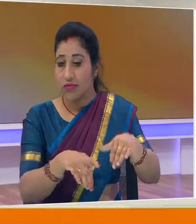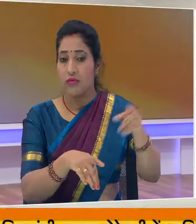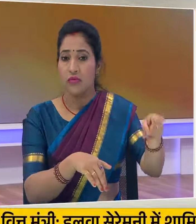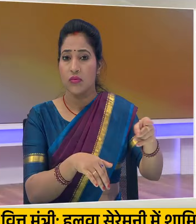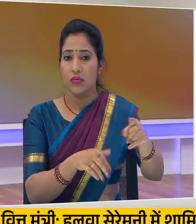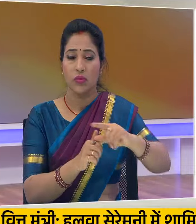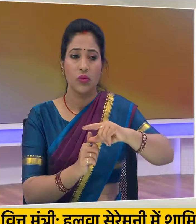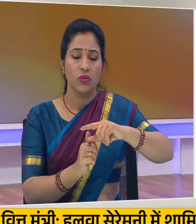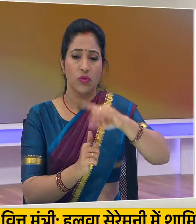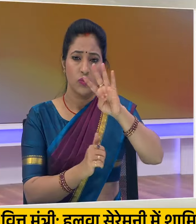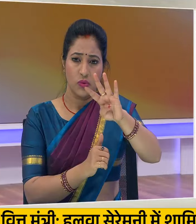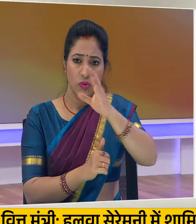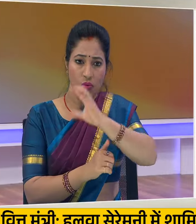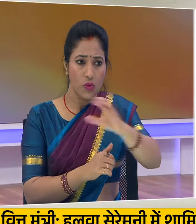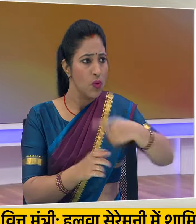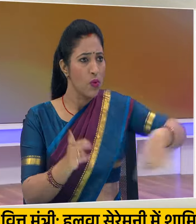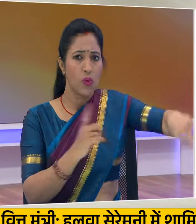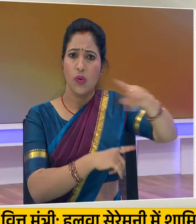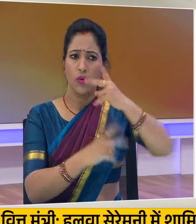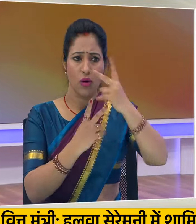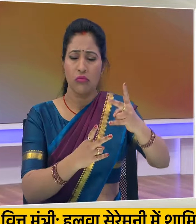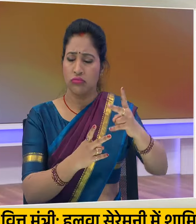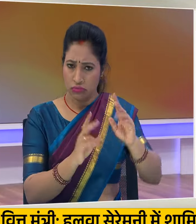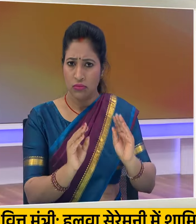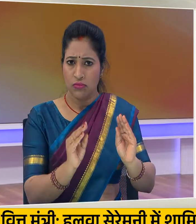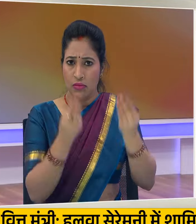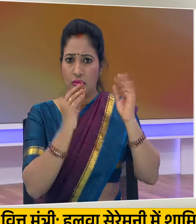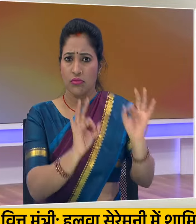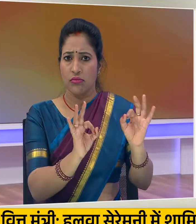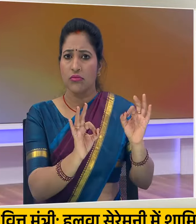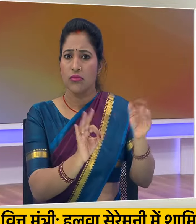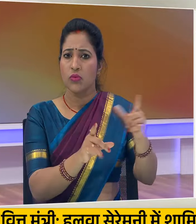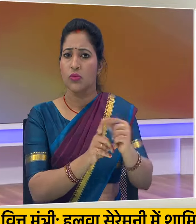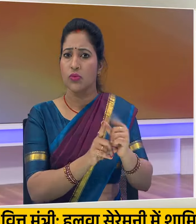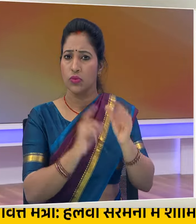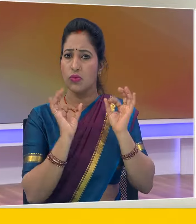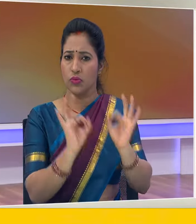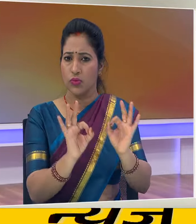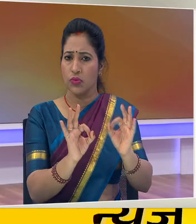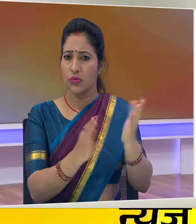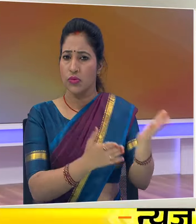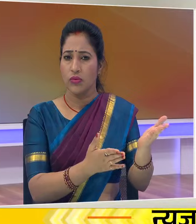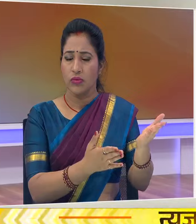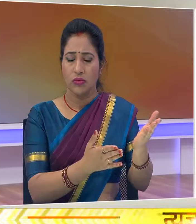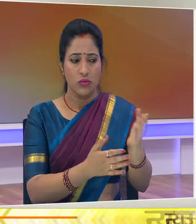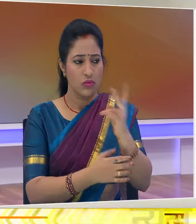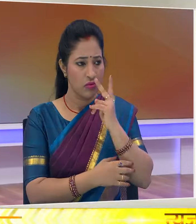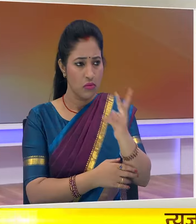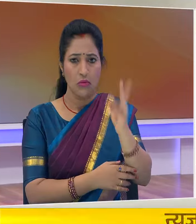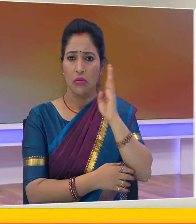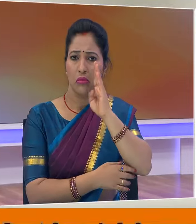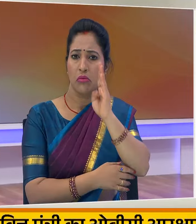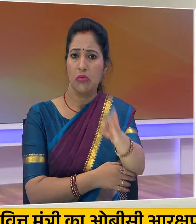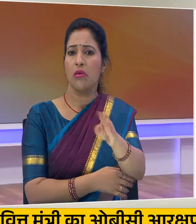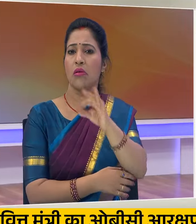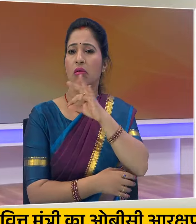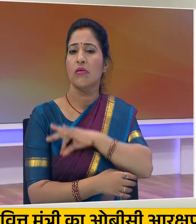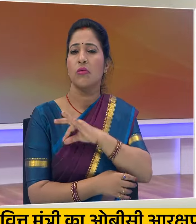चारों तरफ उसकी वाहवाही हो रही है, खूब प्रशंसा हो रही है। इसका सीधा लाभ